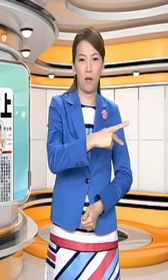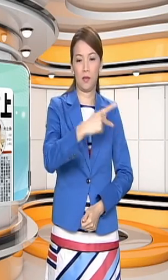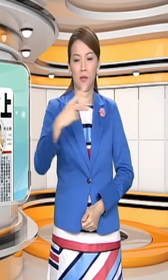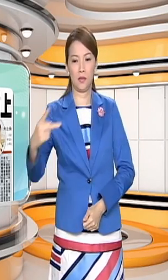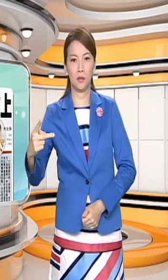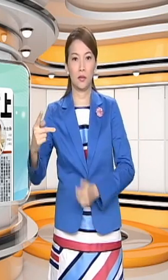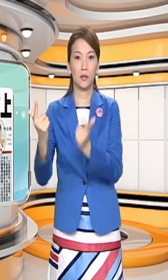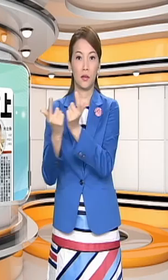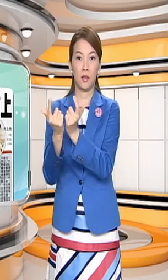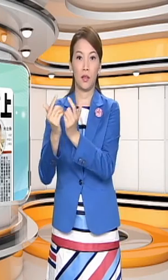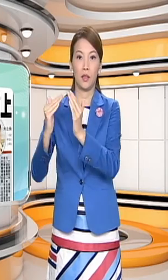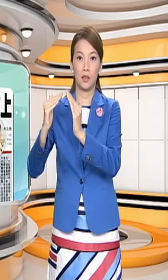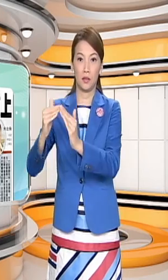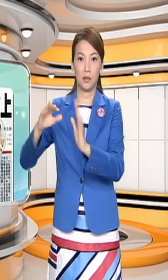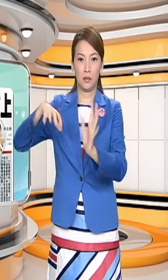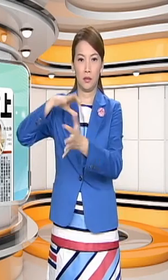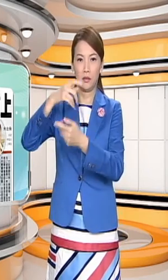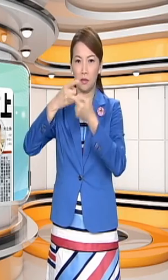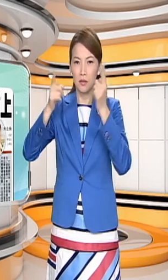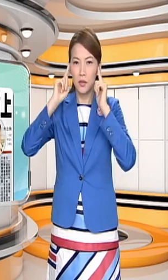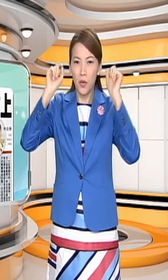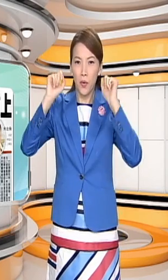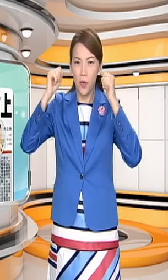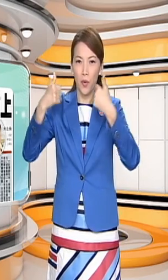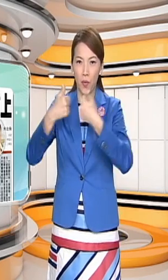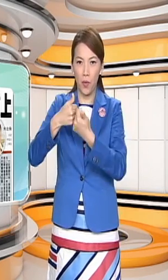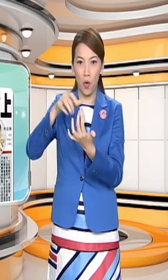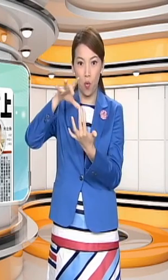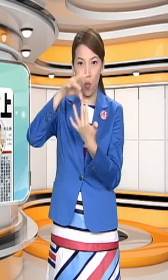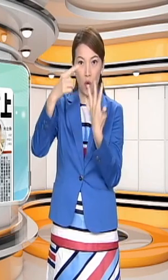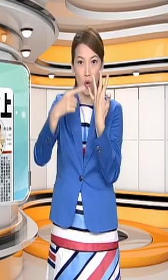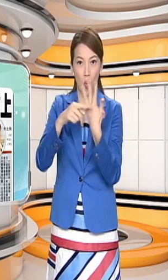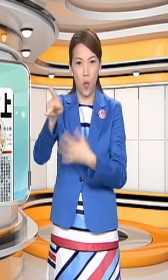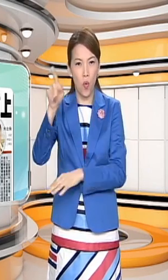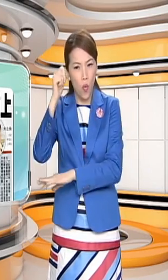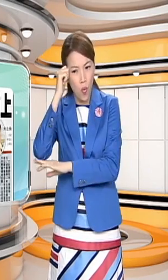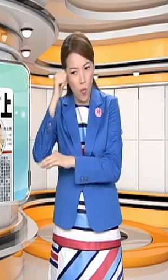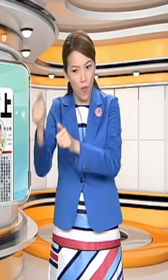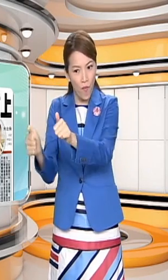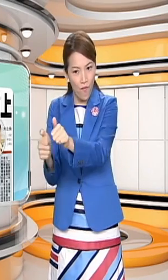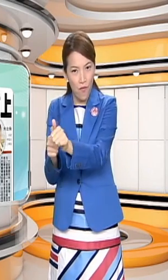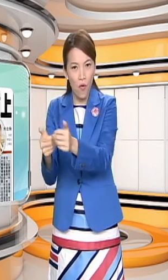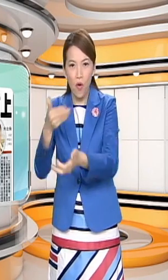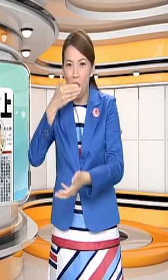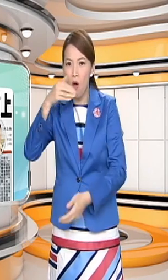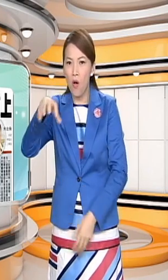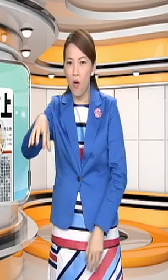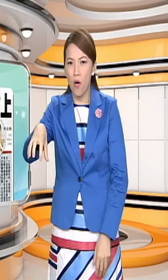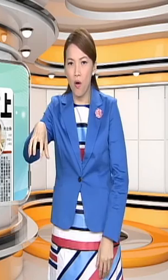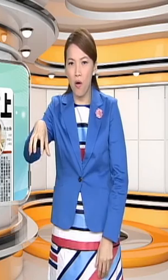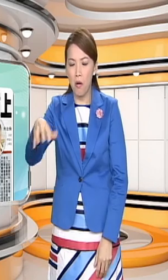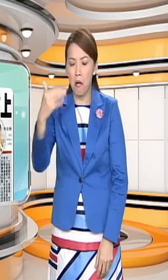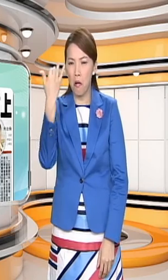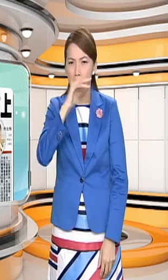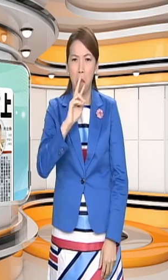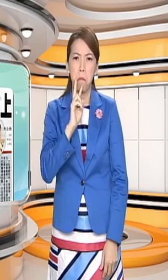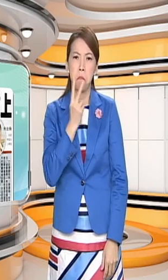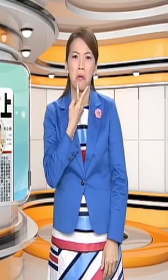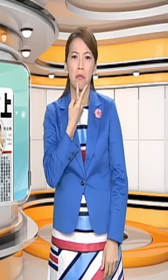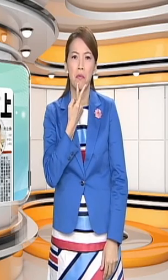市当作市大运选手村的餐厅，结果发生了变故。台北市长柯